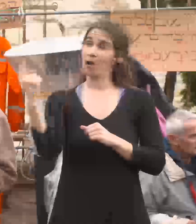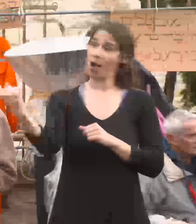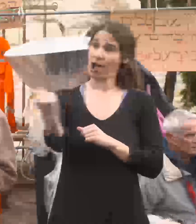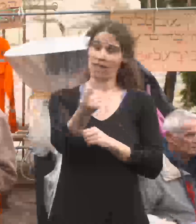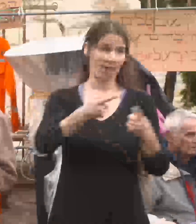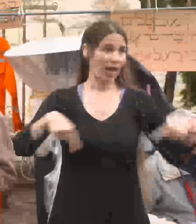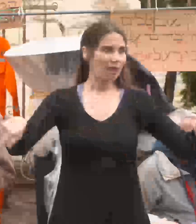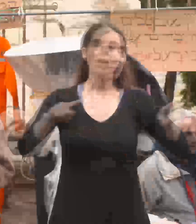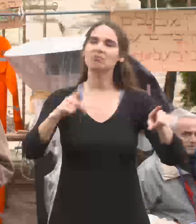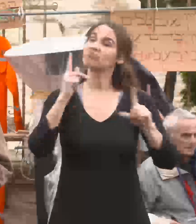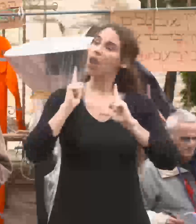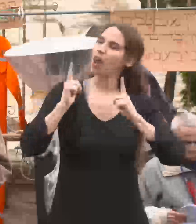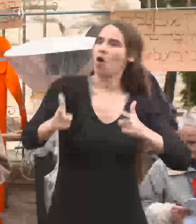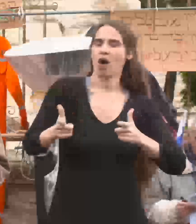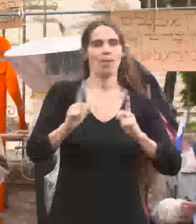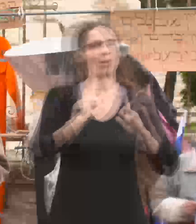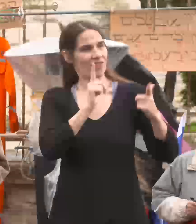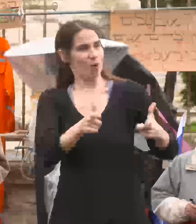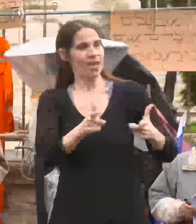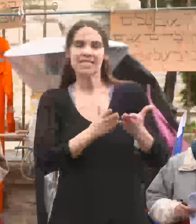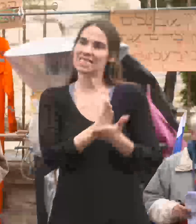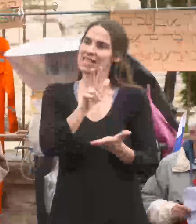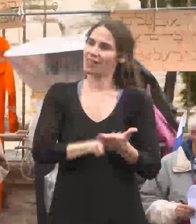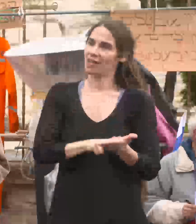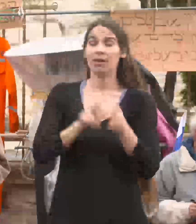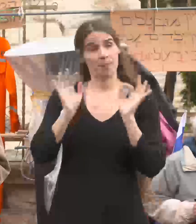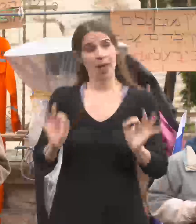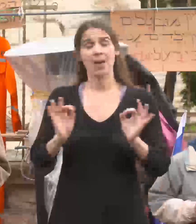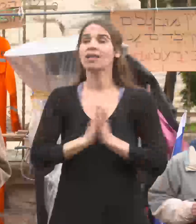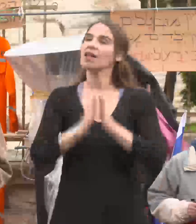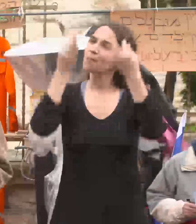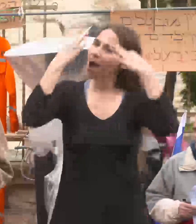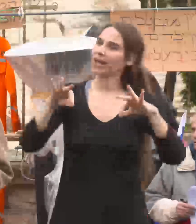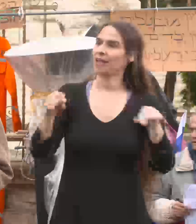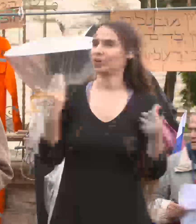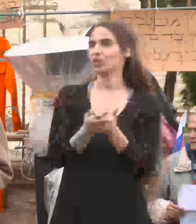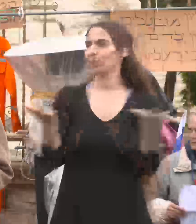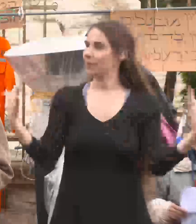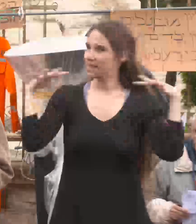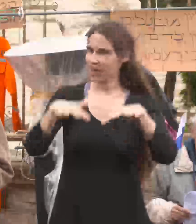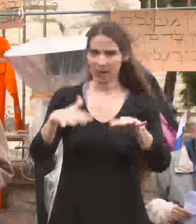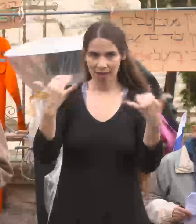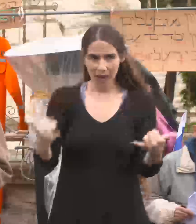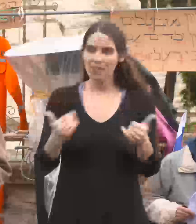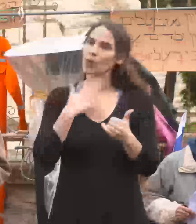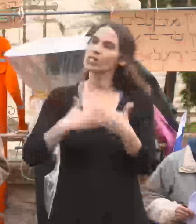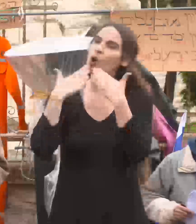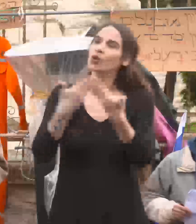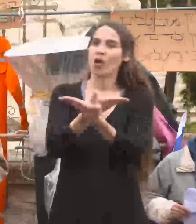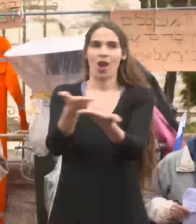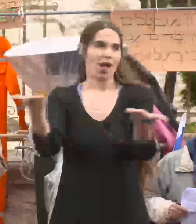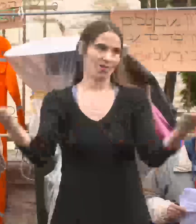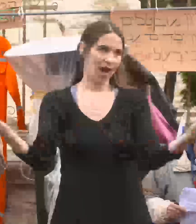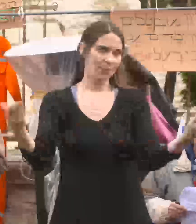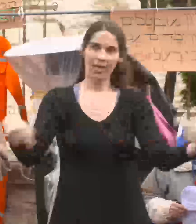ואחד מכם לוחמות ולוחמי צדק. באמת. אני מעריך את זה שאתם נמצאים כאן כרגע, ואני רוצה להודות לכל אחת